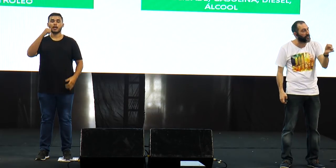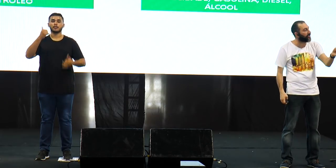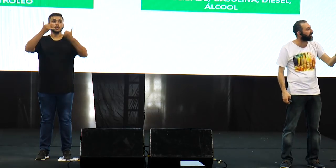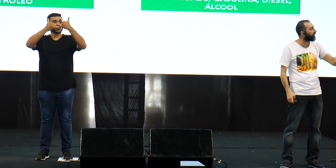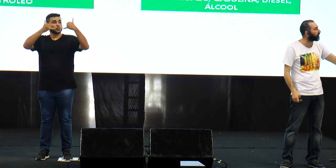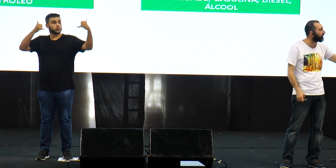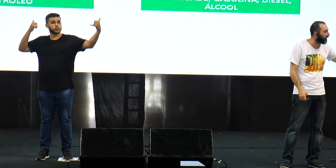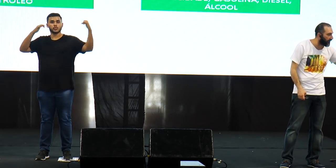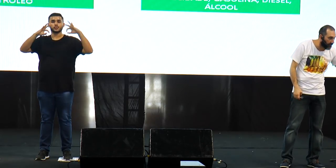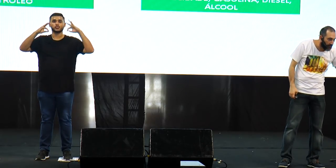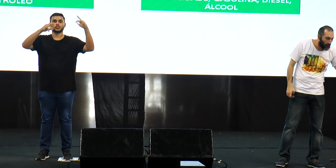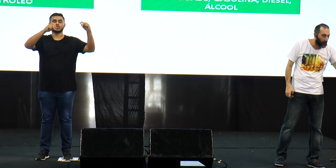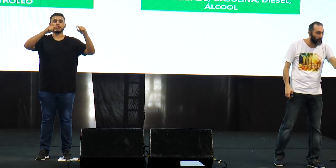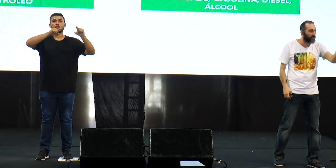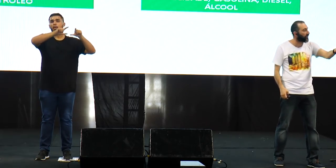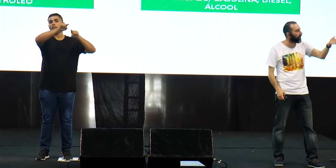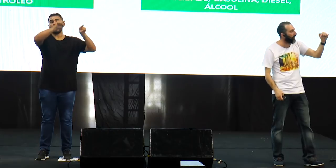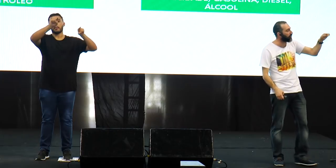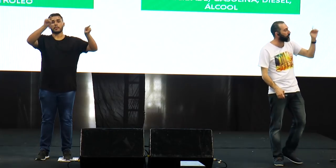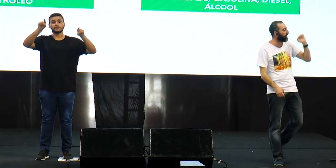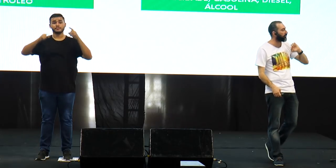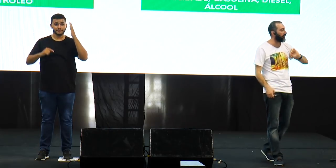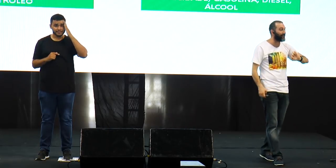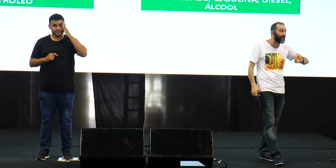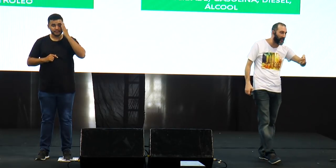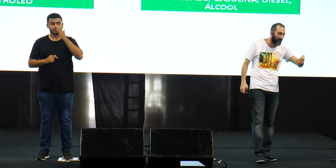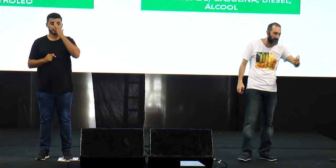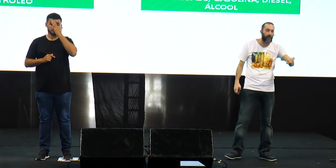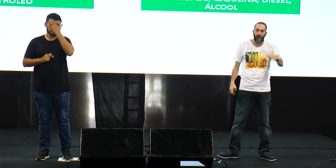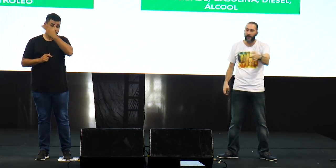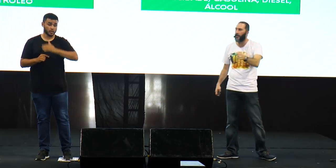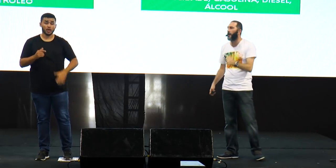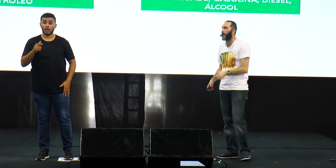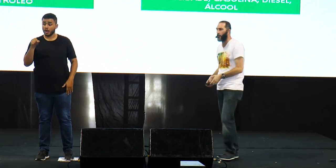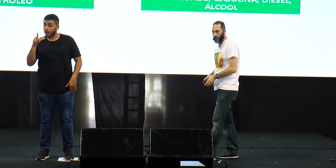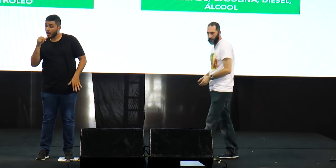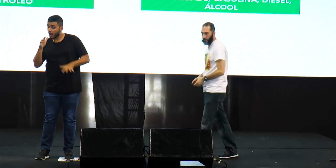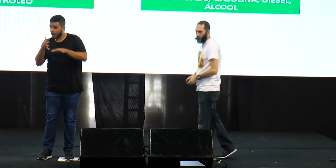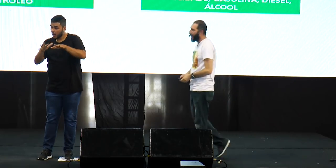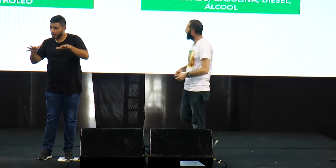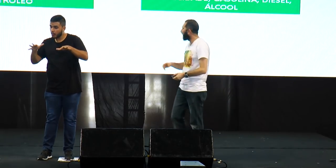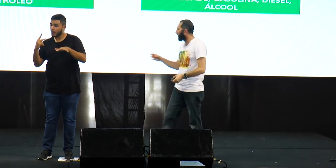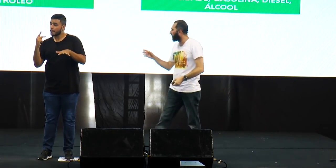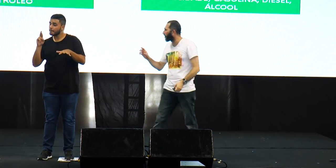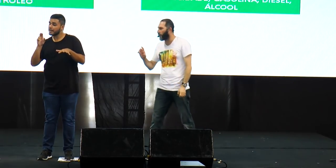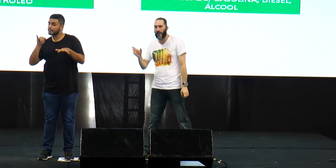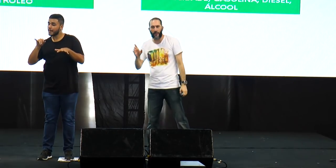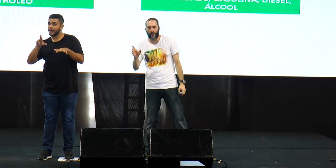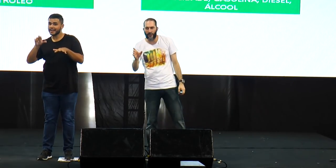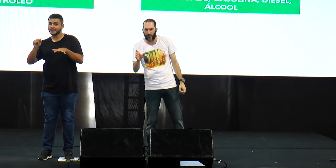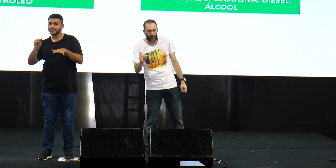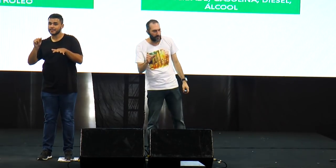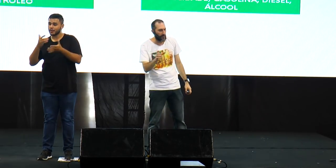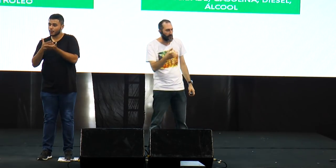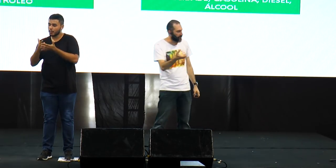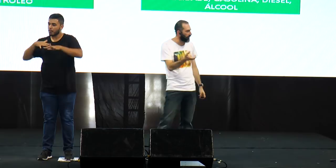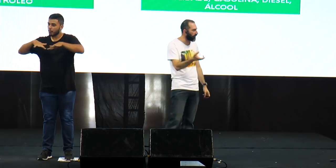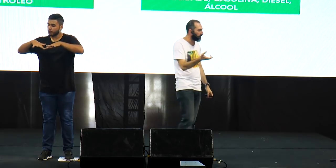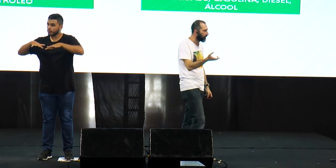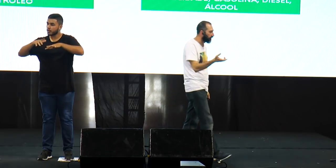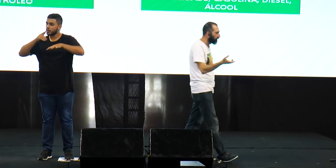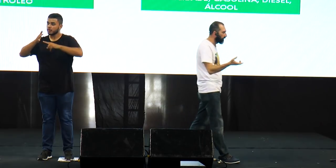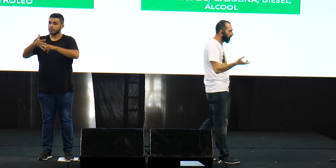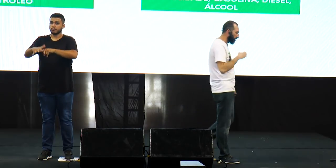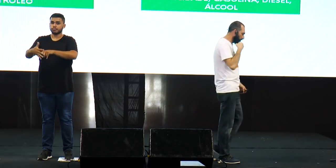elétrica é uma energia secundária, produzida a partir de uma energia primária, que é a água. Até aí, ficou claro os conceitos?